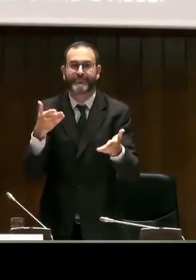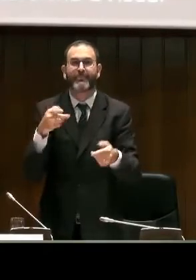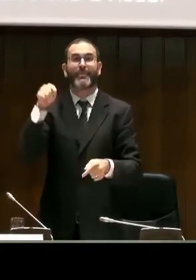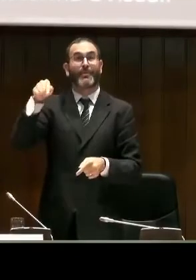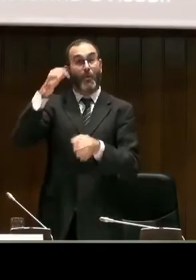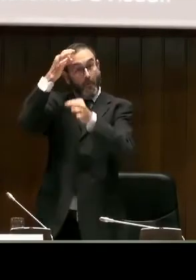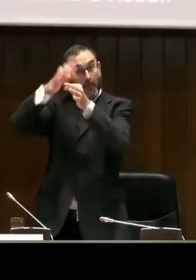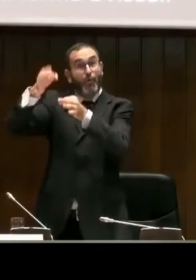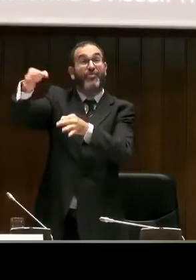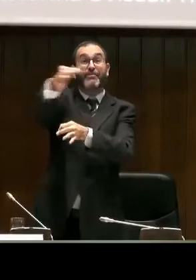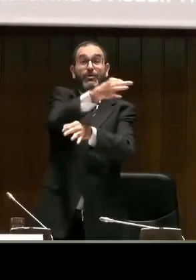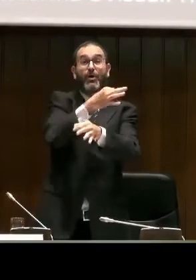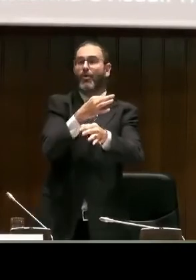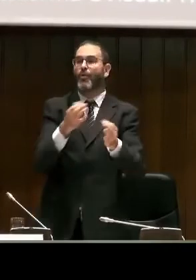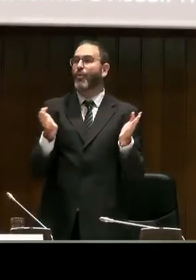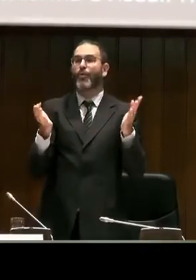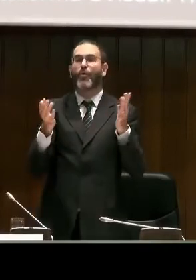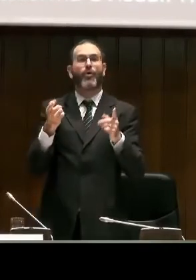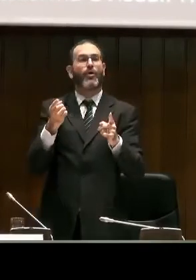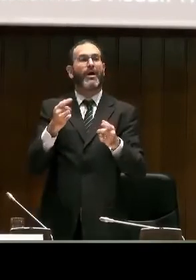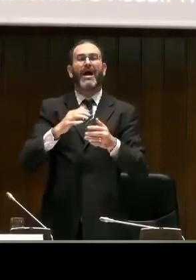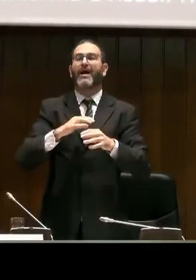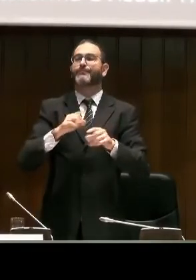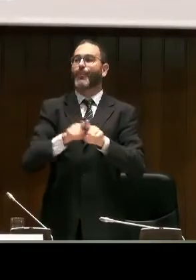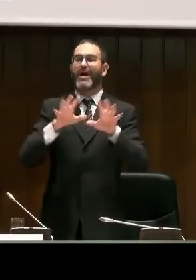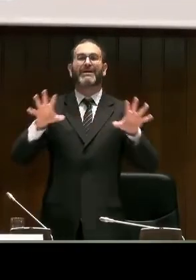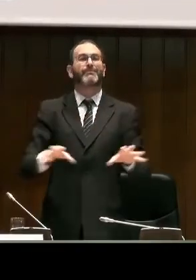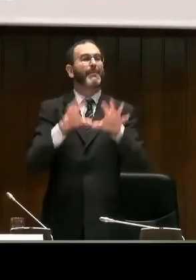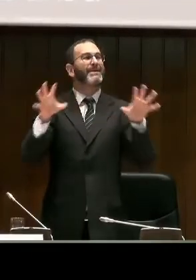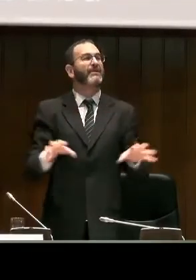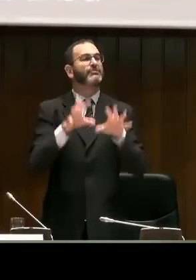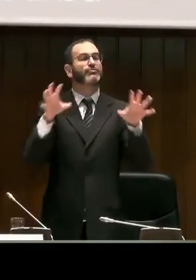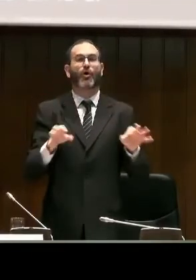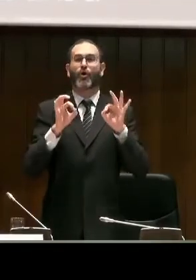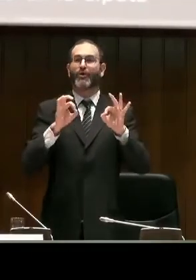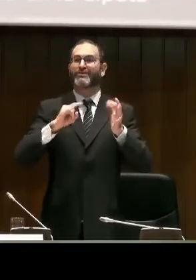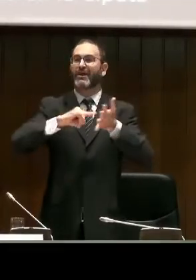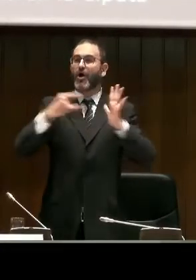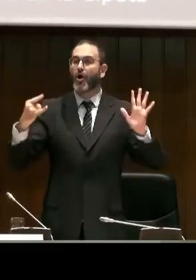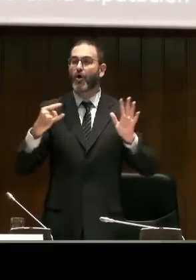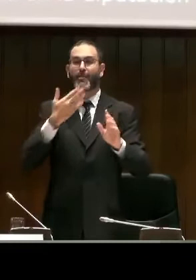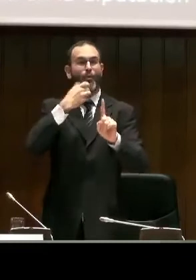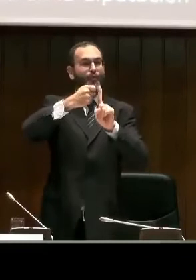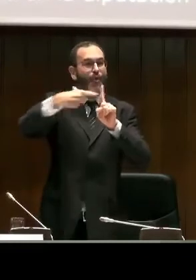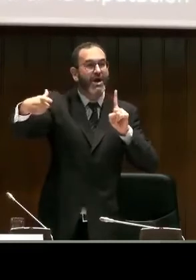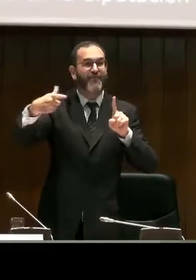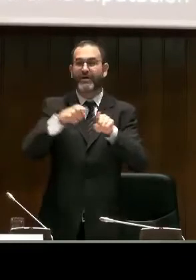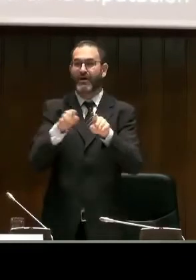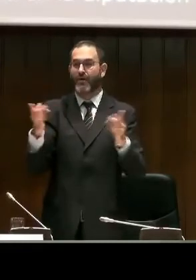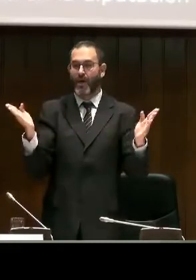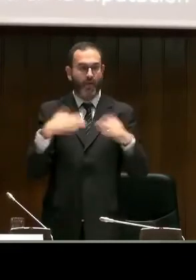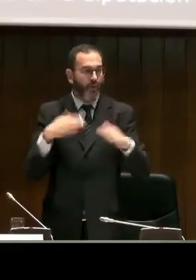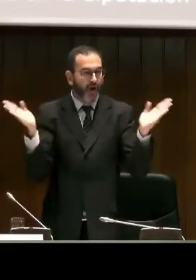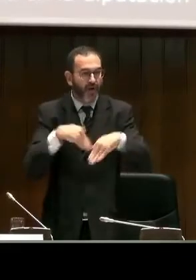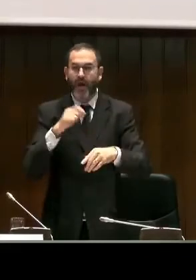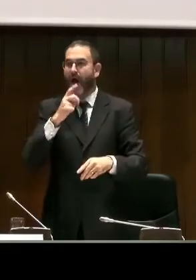Se ha difundido en los diferentes pueblos de la provincia y municipios de la provincia de Granada, pero muchos no cuentan con el equipamiento